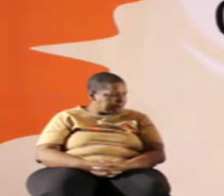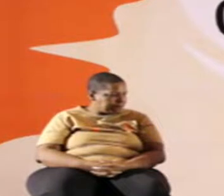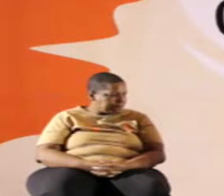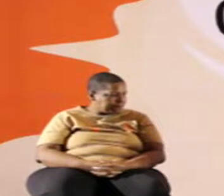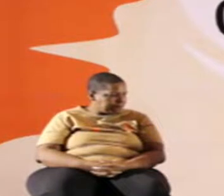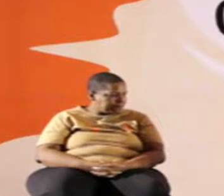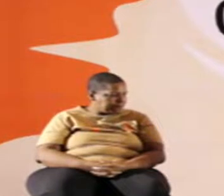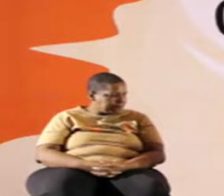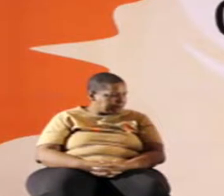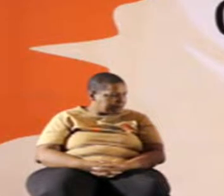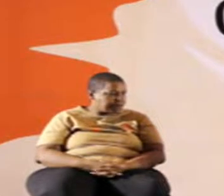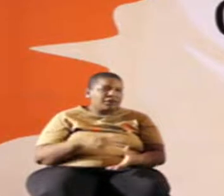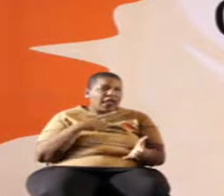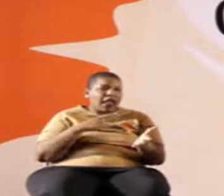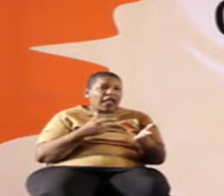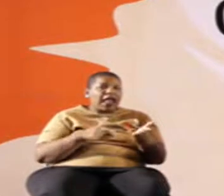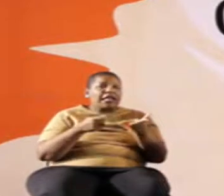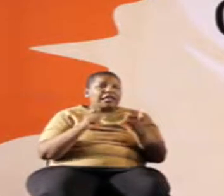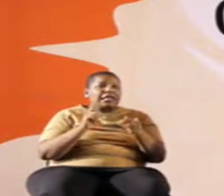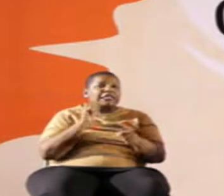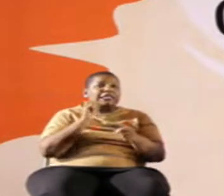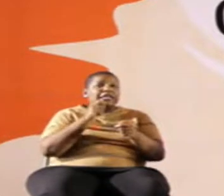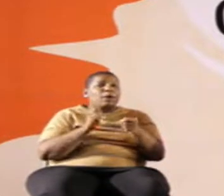Aí veio o tamborim.